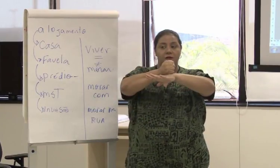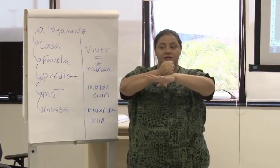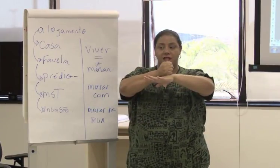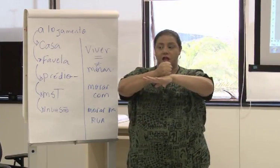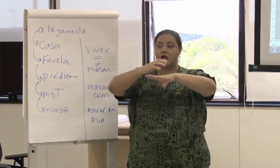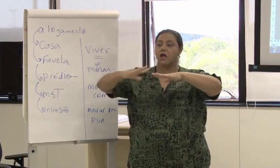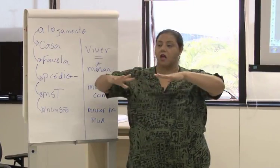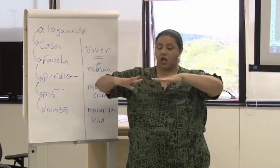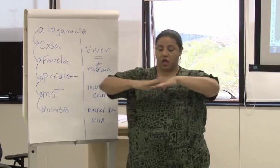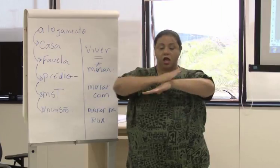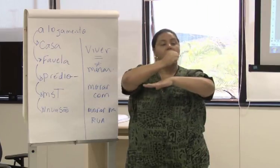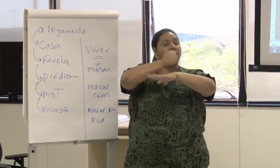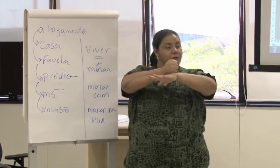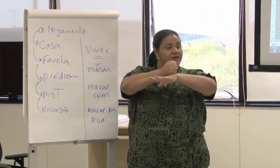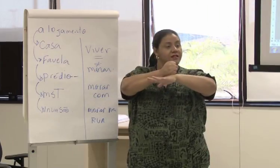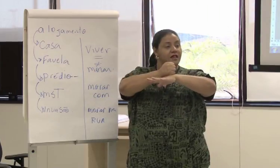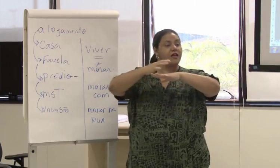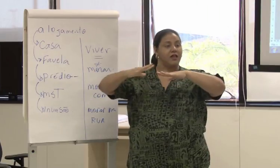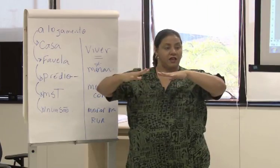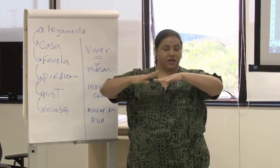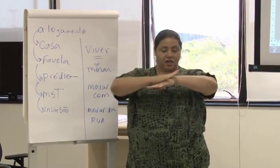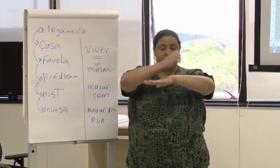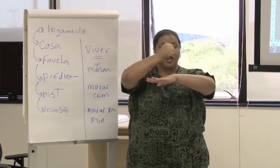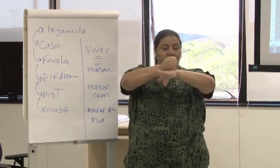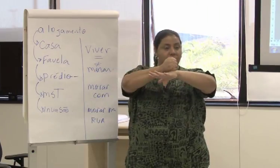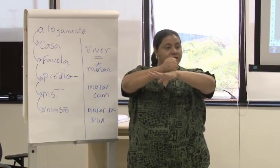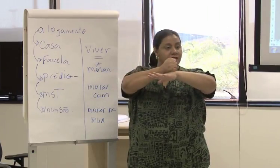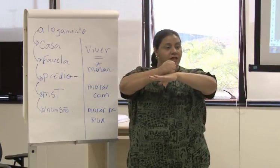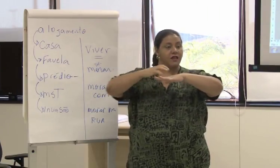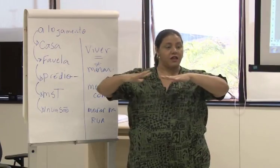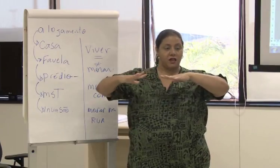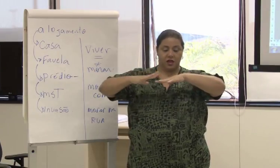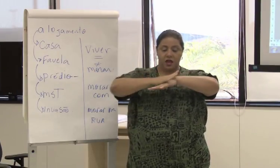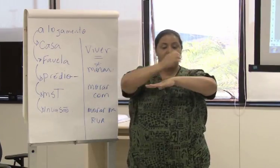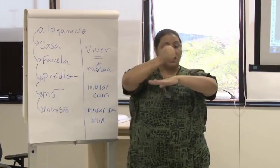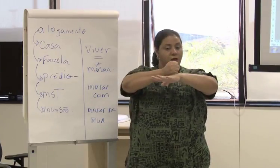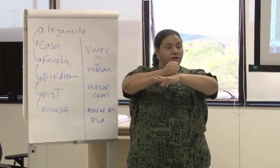MST. MST. MST. MST.